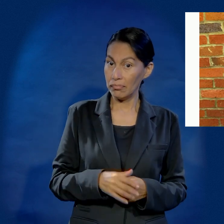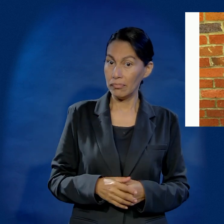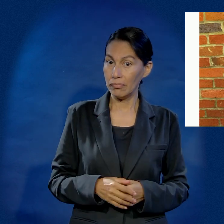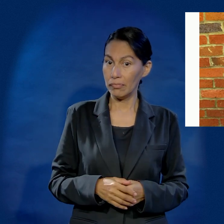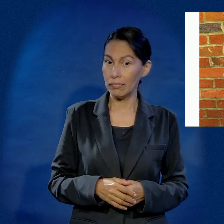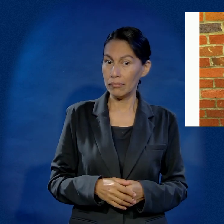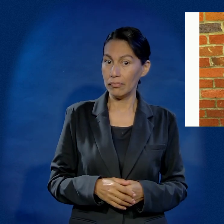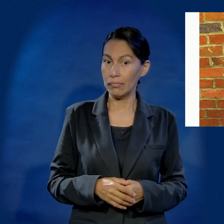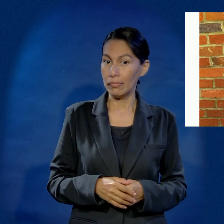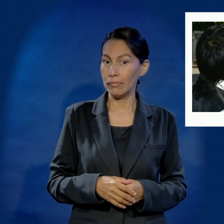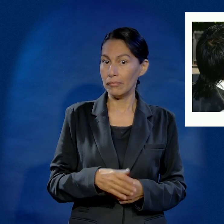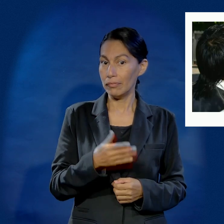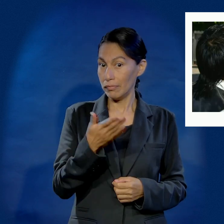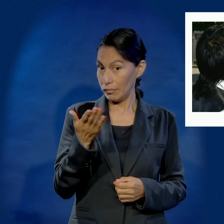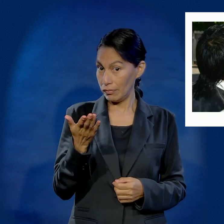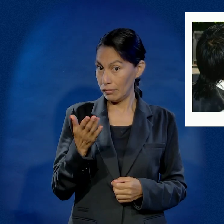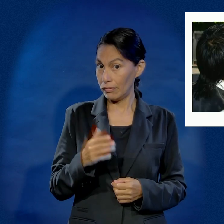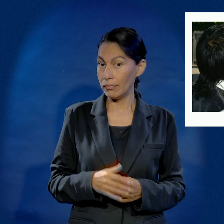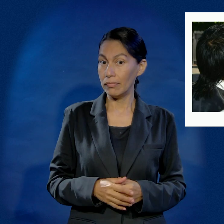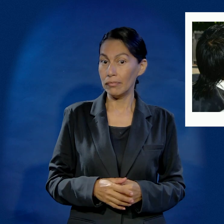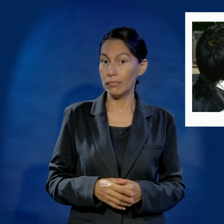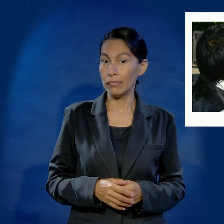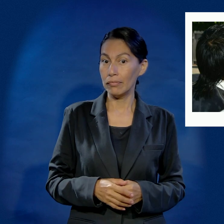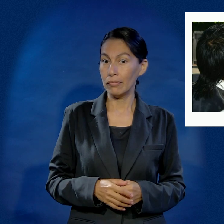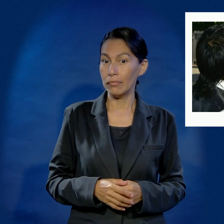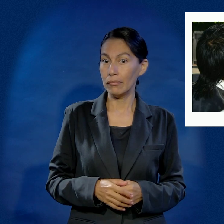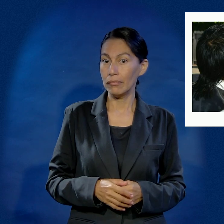Funciona. Mire esta otra.